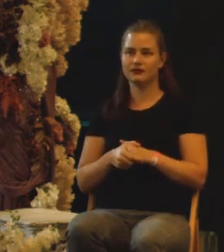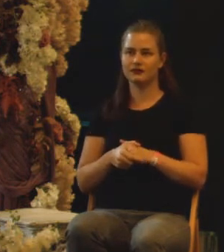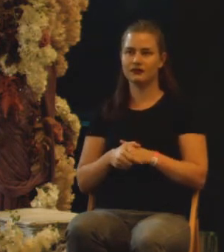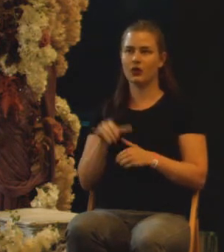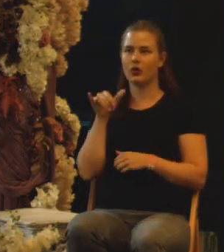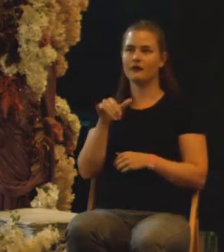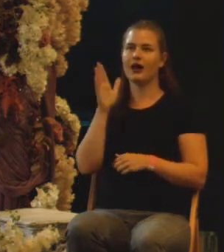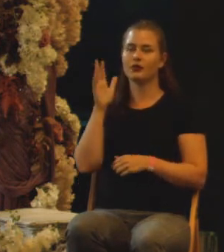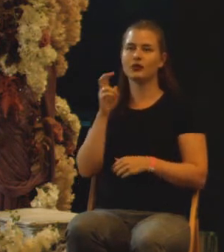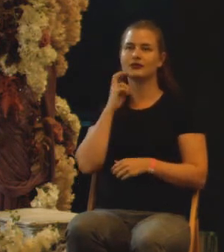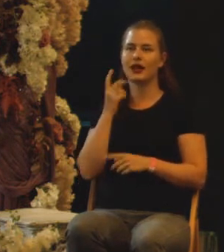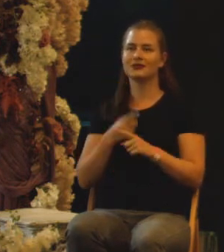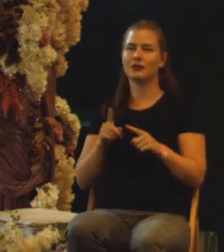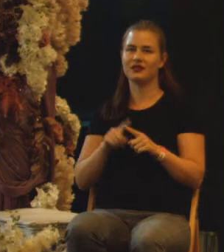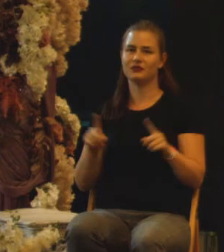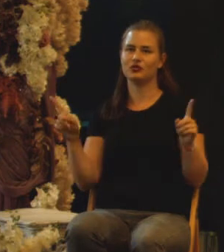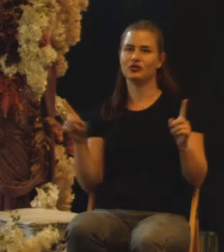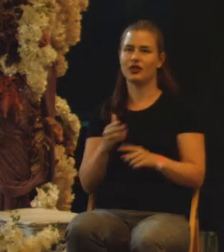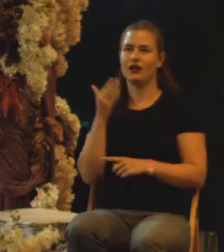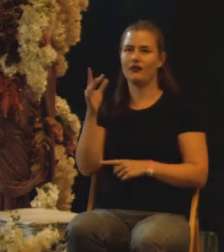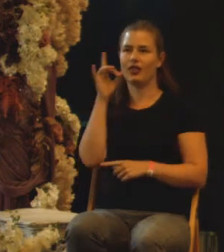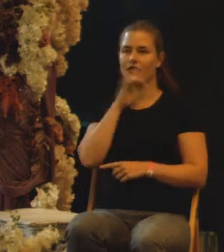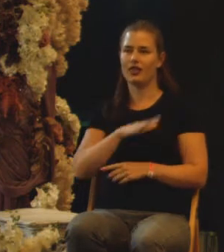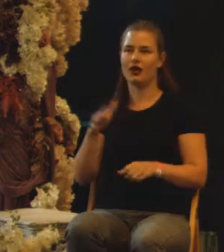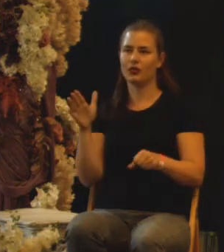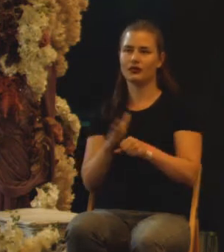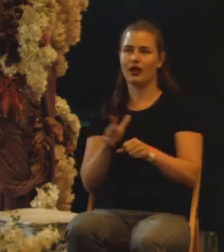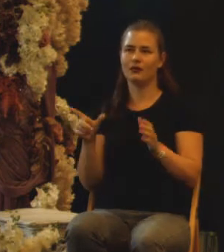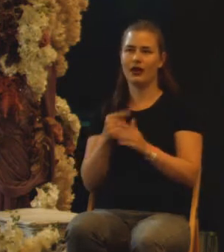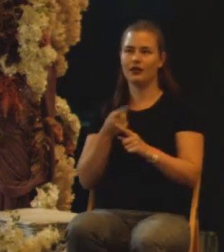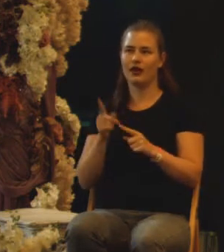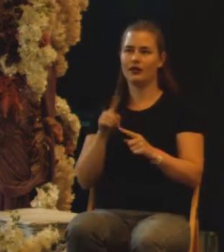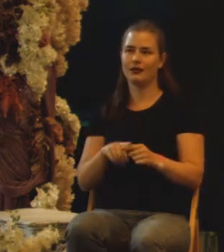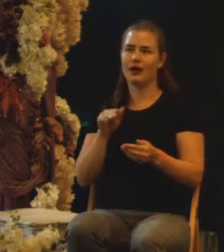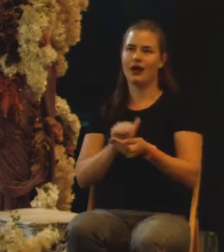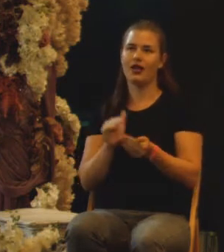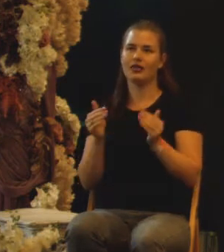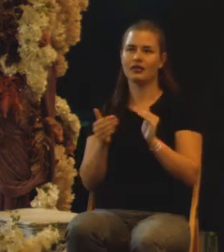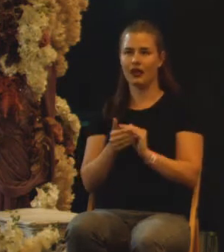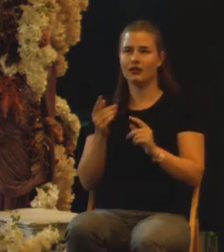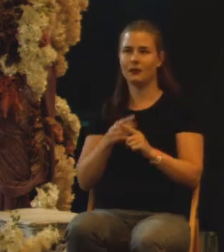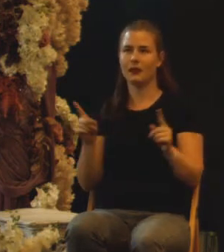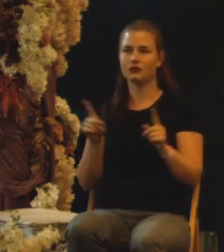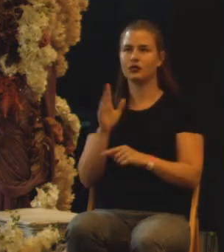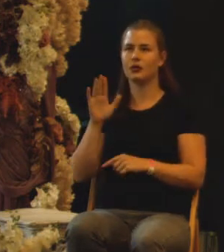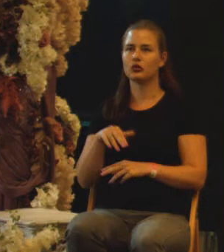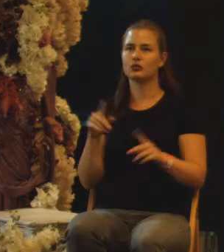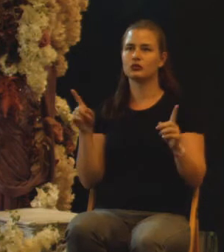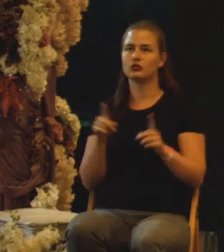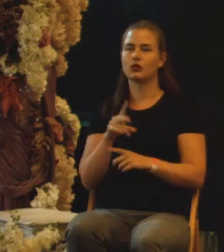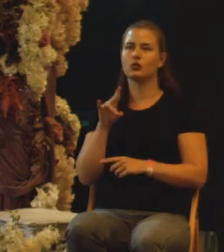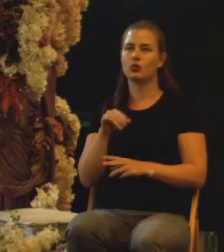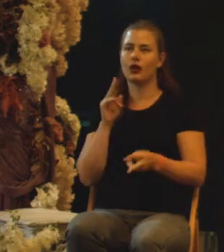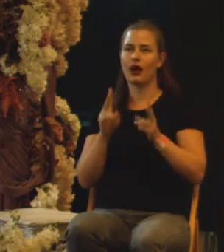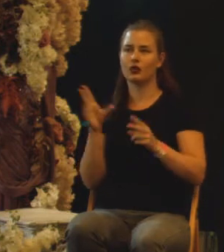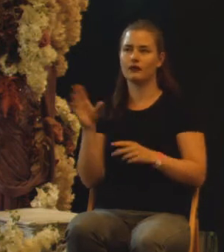У вас будет секс, потому что вы не будете трахаться с этими котлетами. Потому что потом что? Ну, ты готовишь